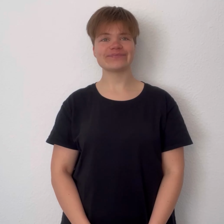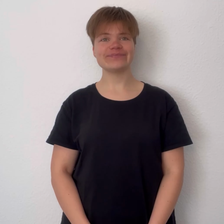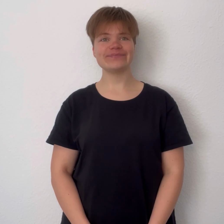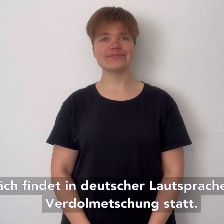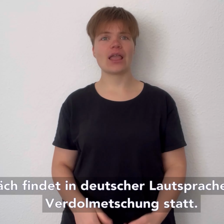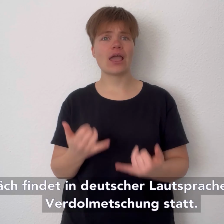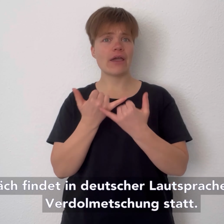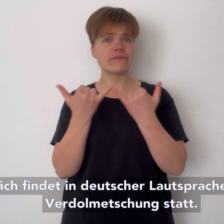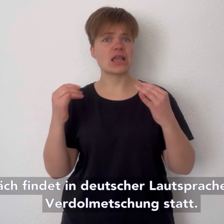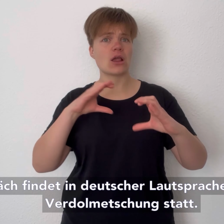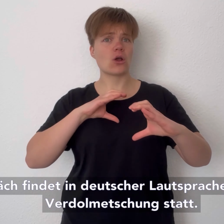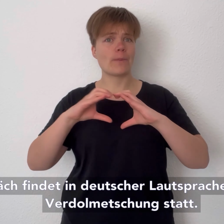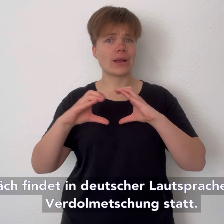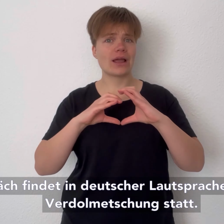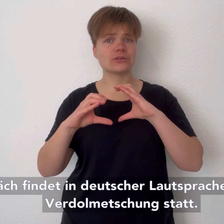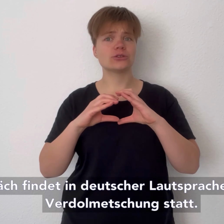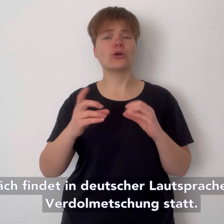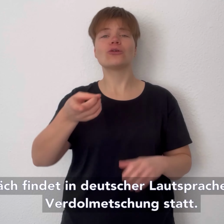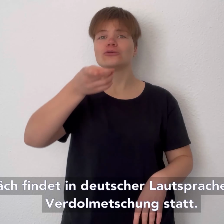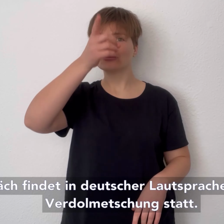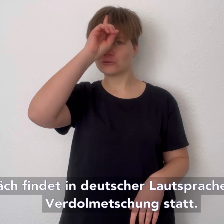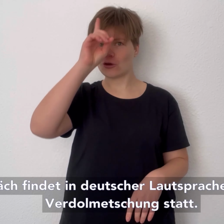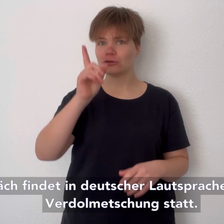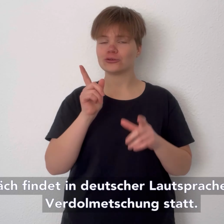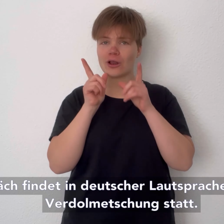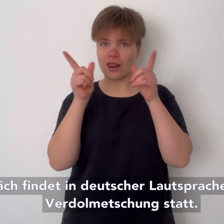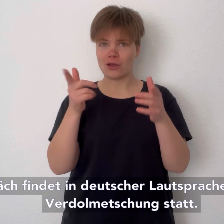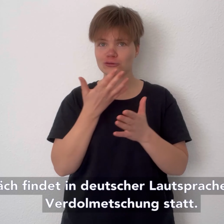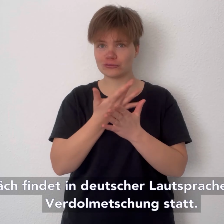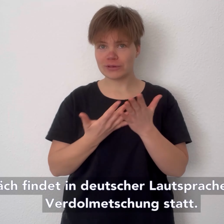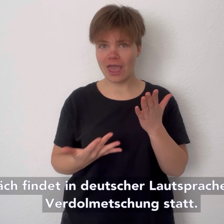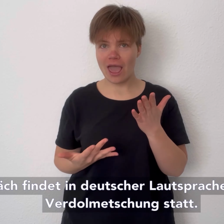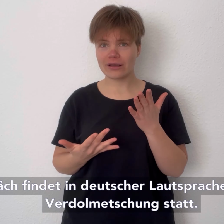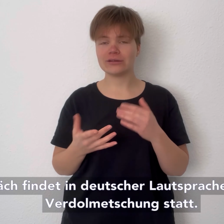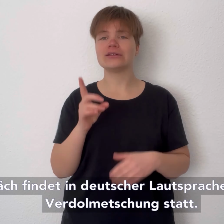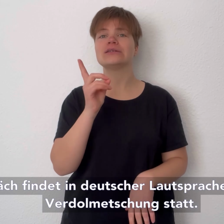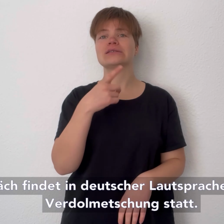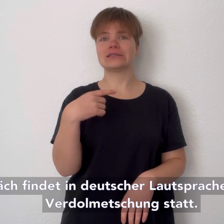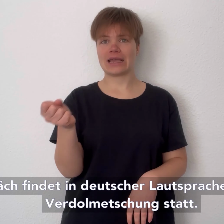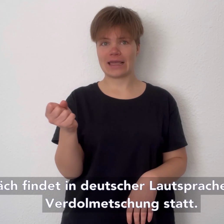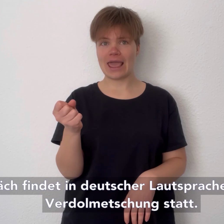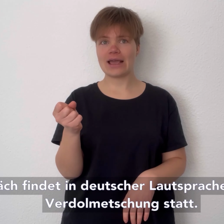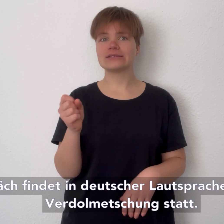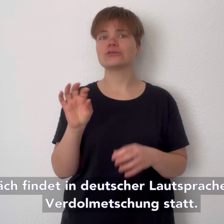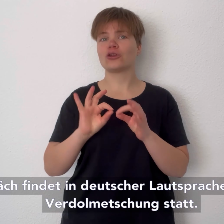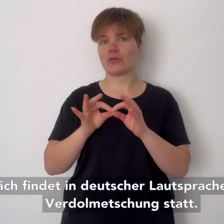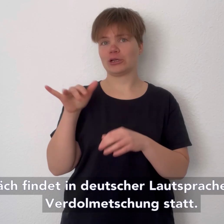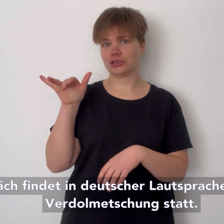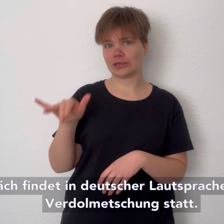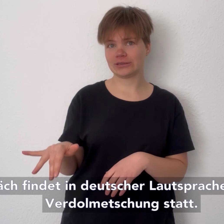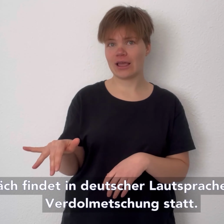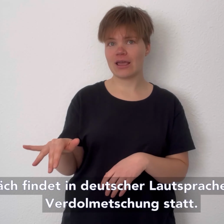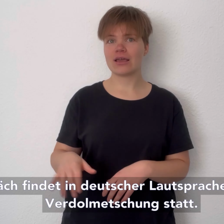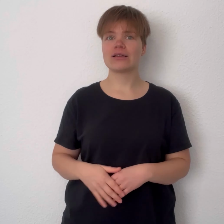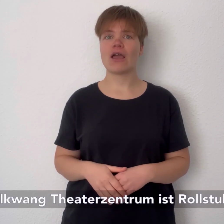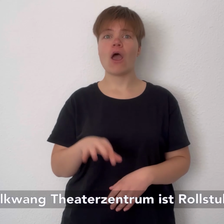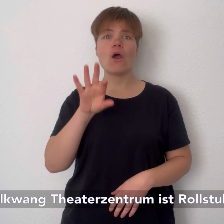Das Gespräch findet in deutscher Lautsprache und DGS mit Verdolmetschung statt. Das